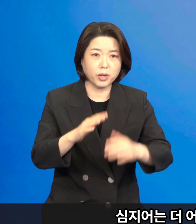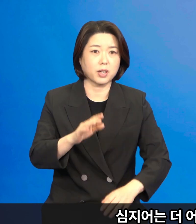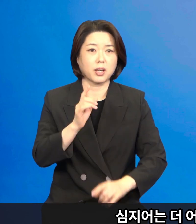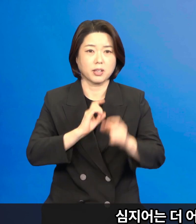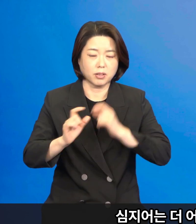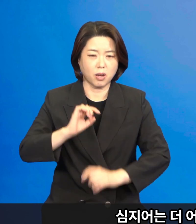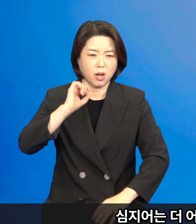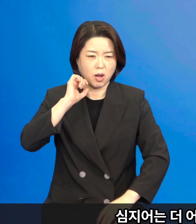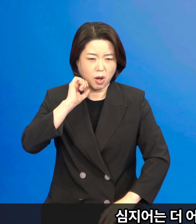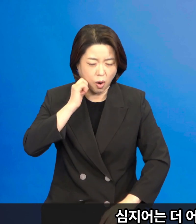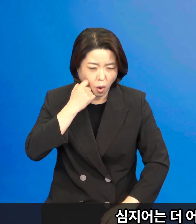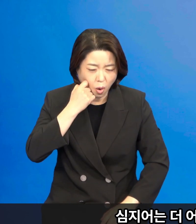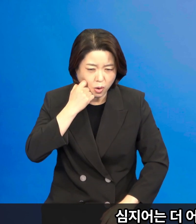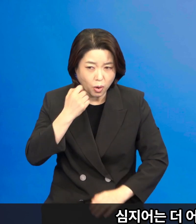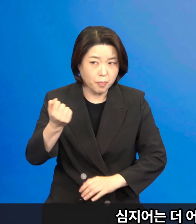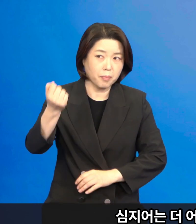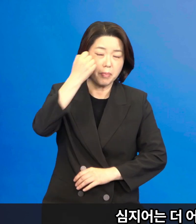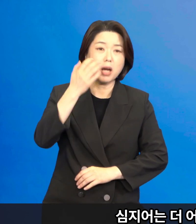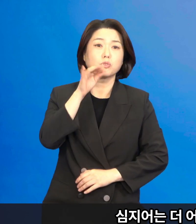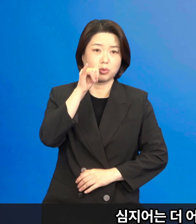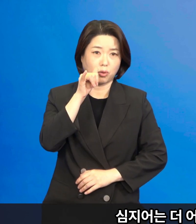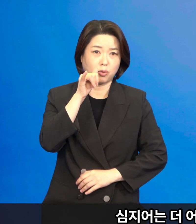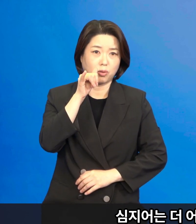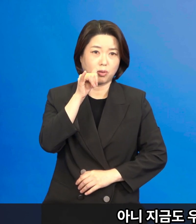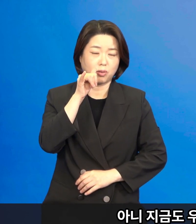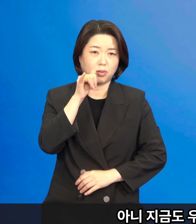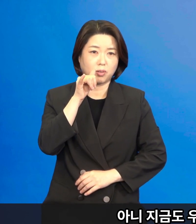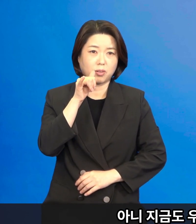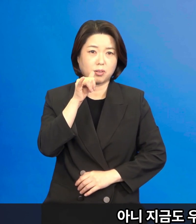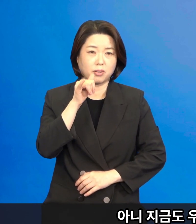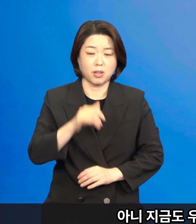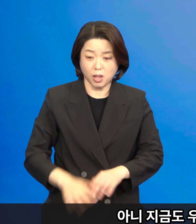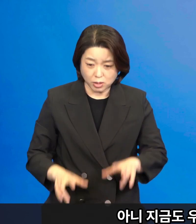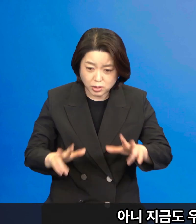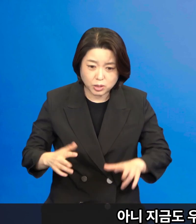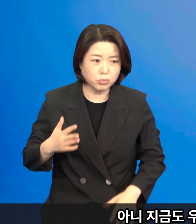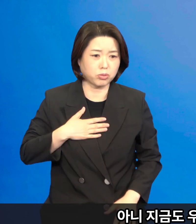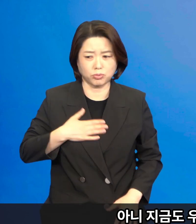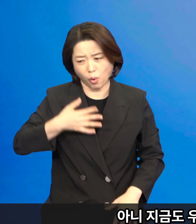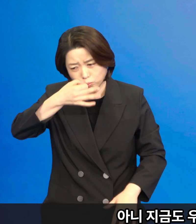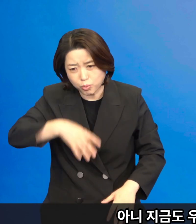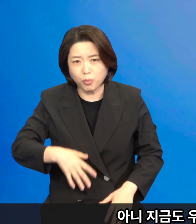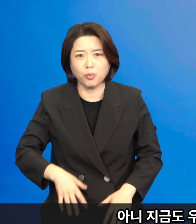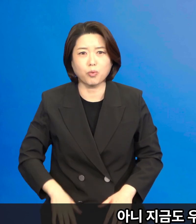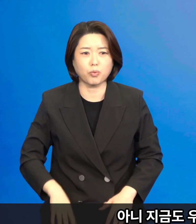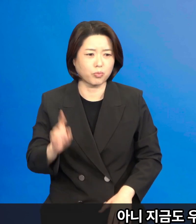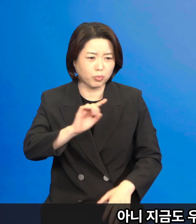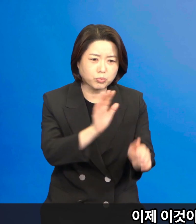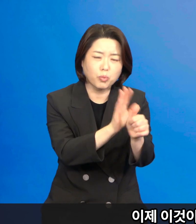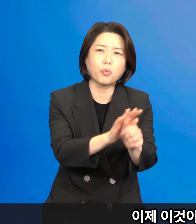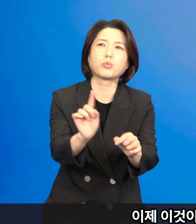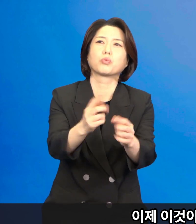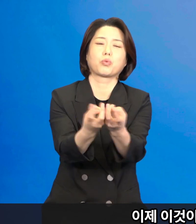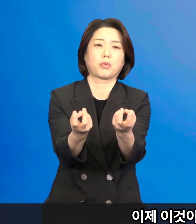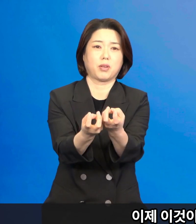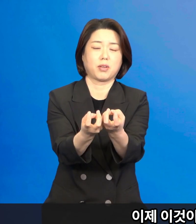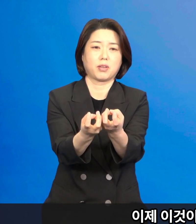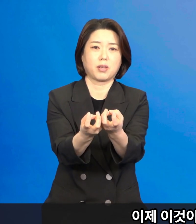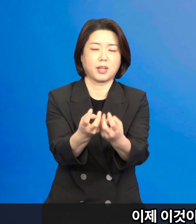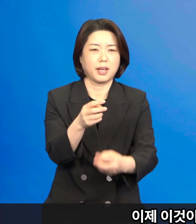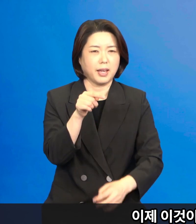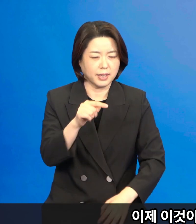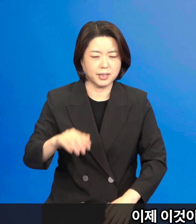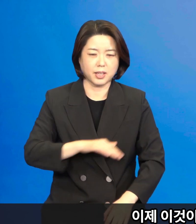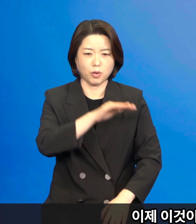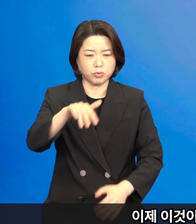더 어려워질 수도 있는 것 때문에 아니 지금도 우리도 힘든데 어떻게 돕냐, 이제 이것이